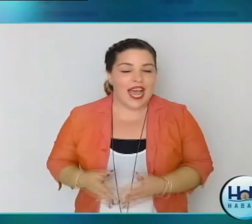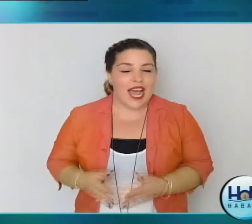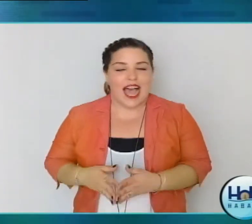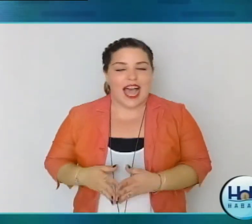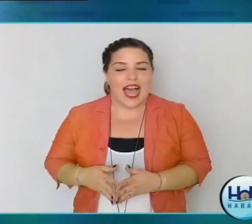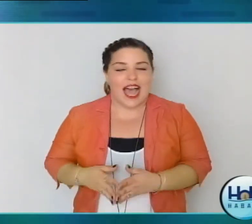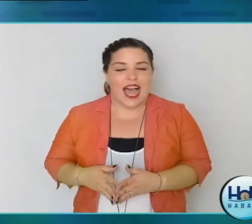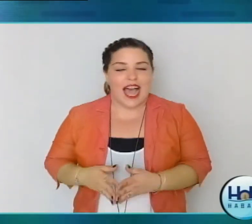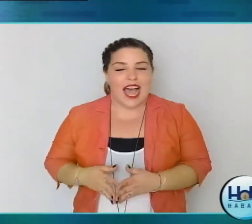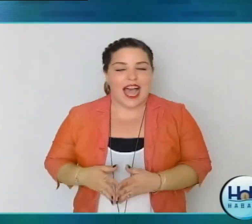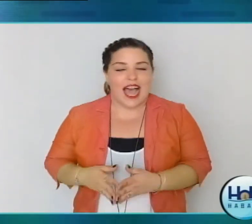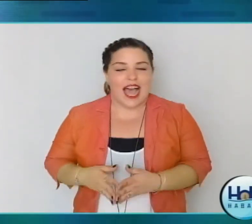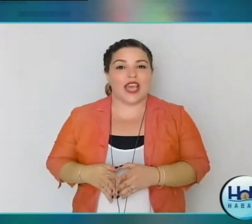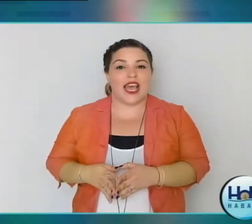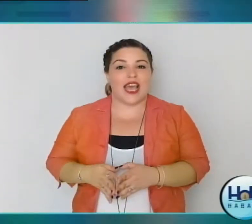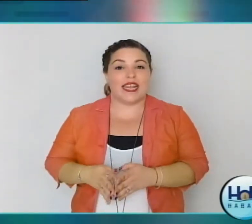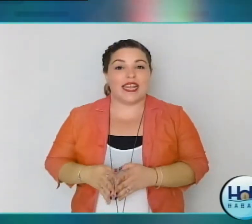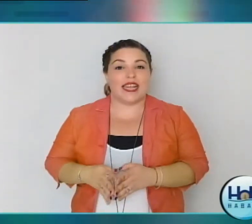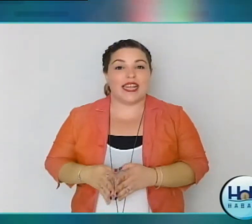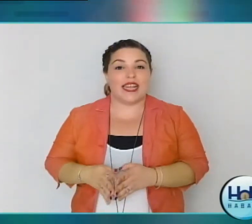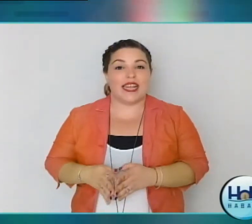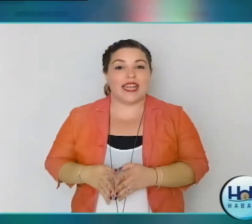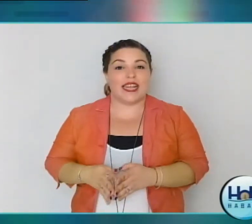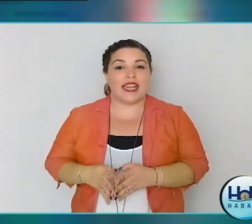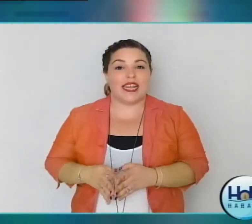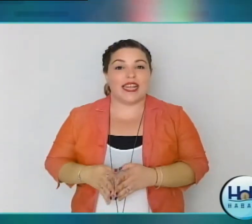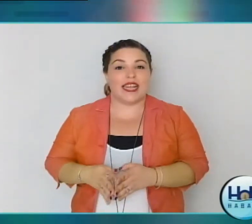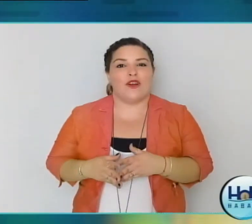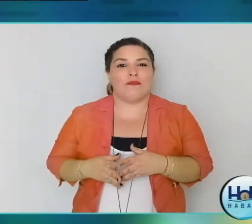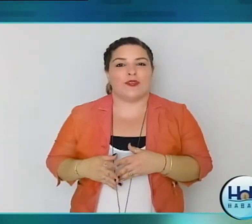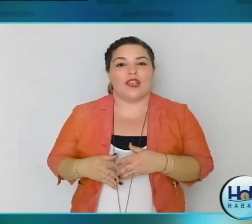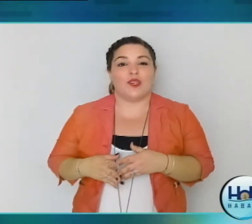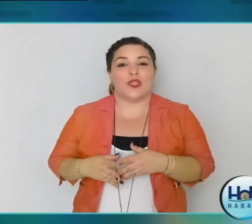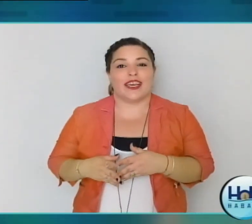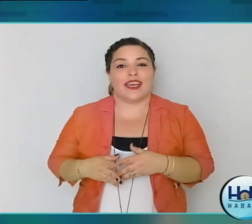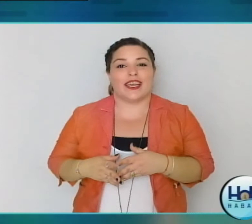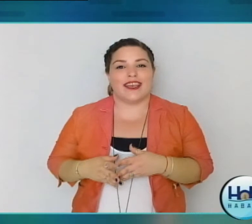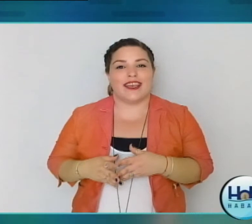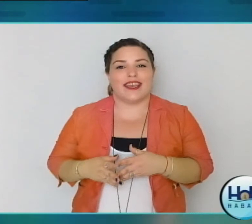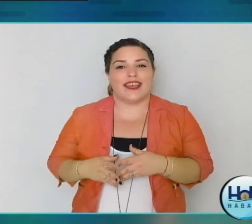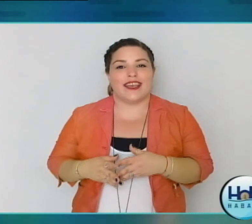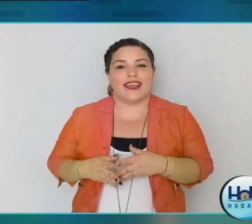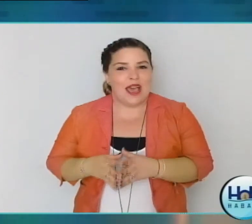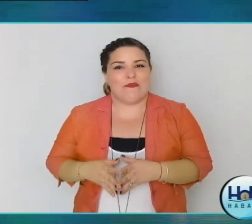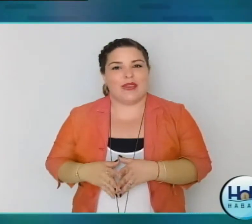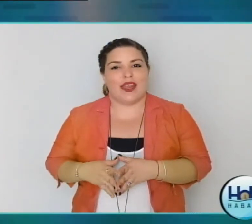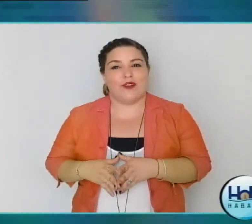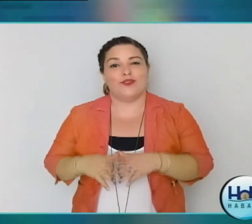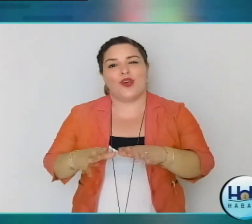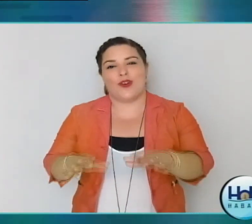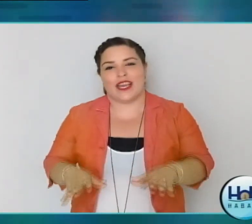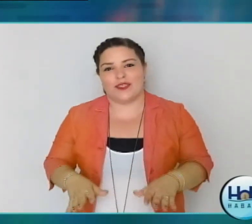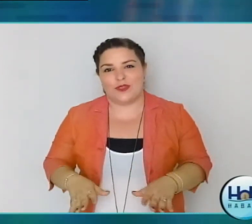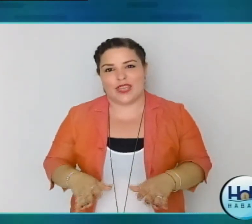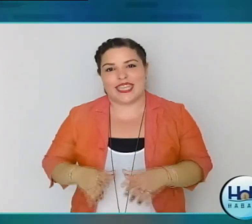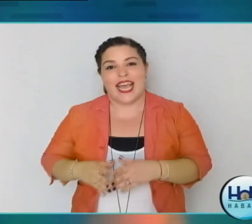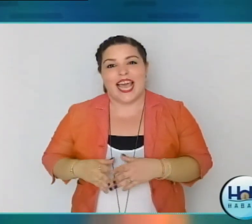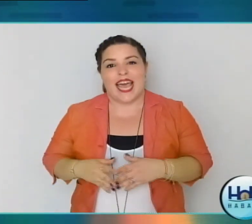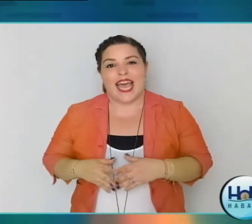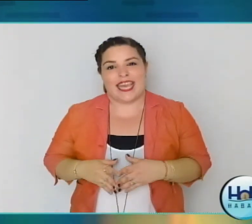a nuestras redes sociales para revisar cuál fue el proceso de creación y además enviarnos todo lo que hace usted en